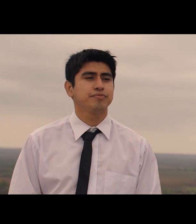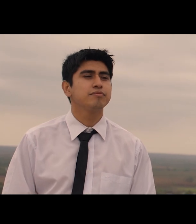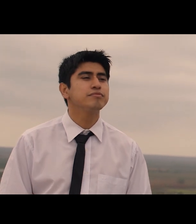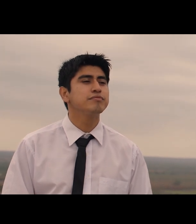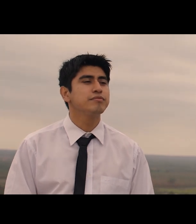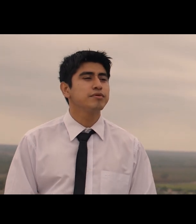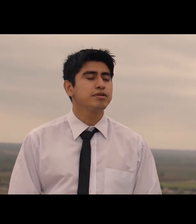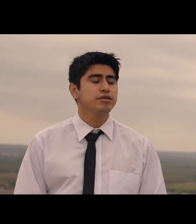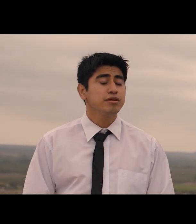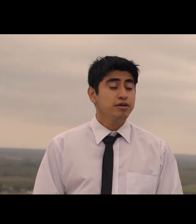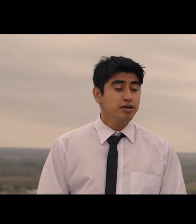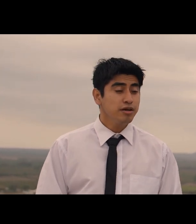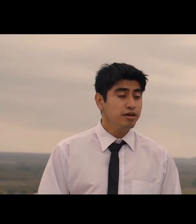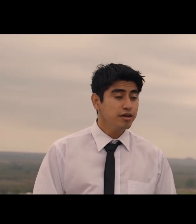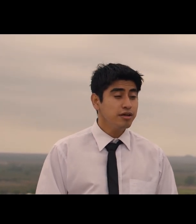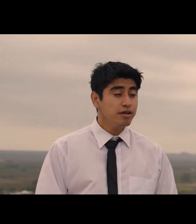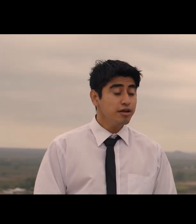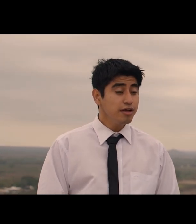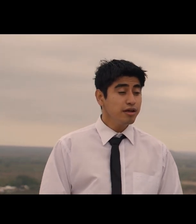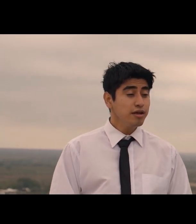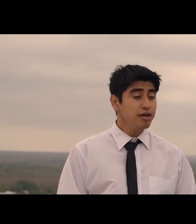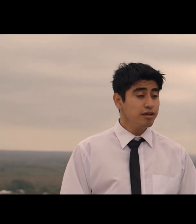y yo eso lo aprovechó